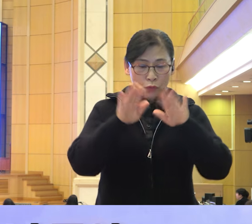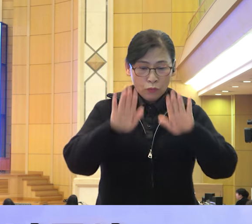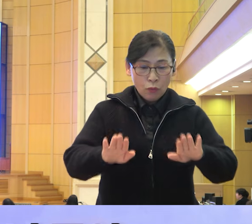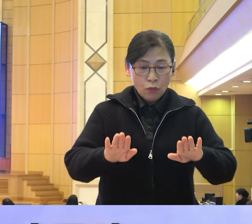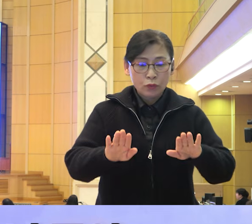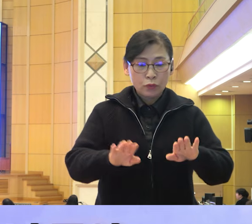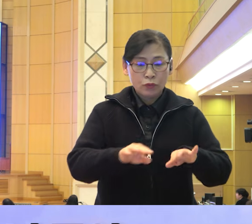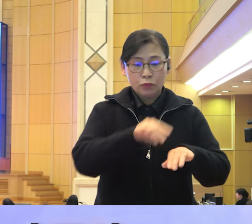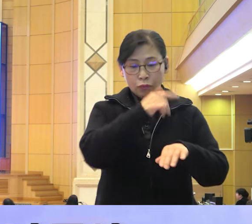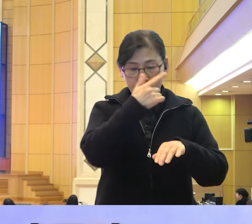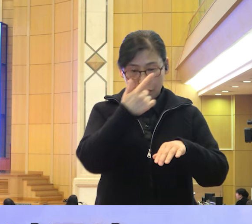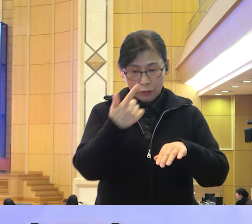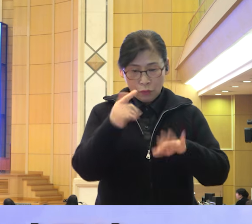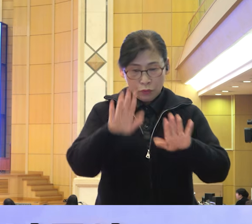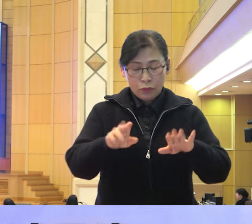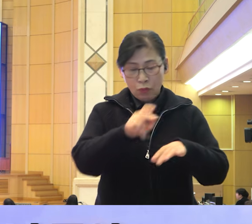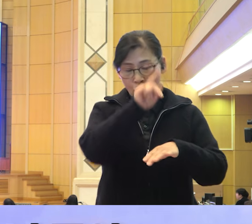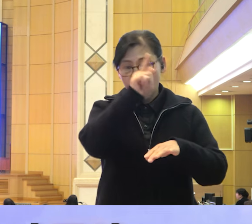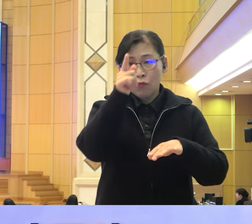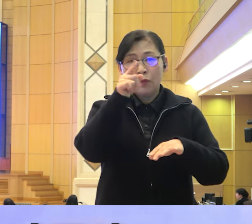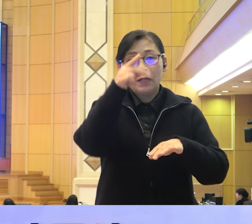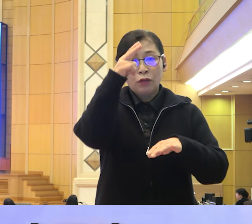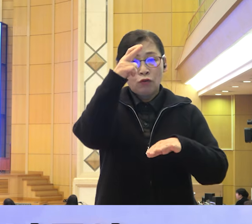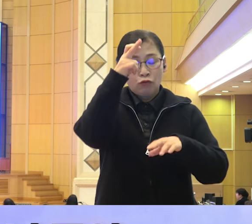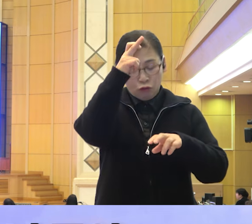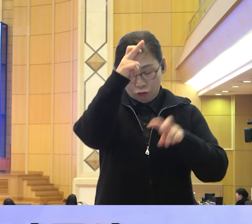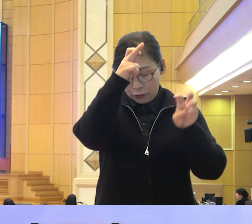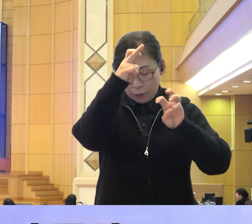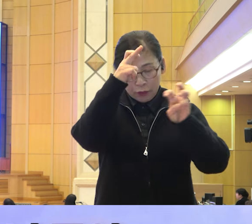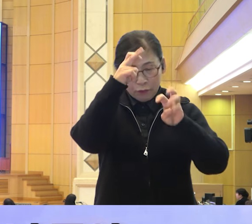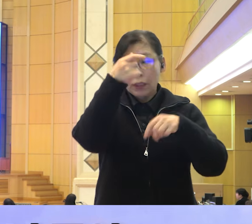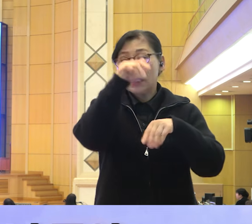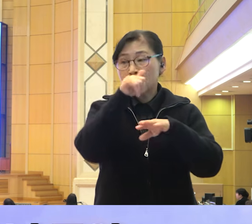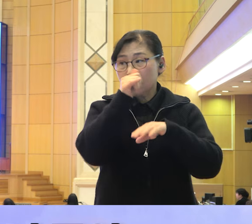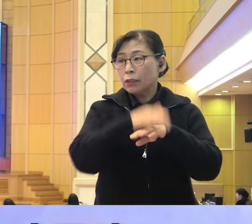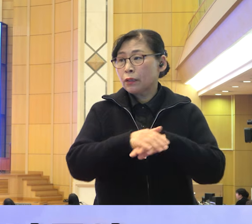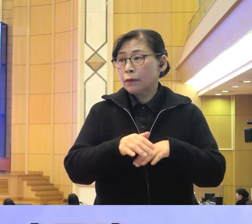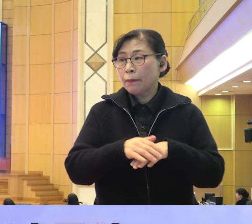중급 성경 교육이 있습니다. 오늘 새로 나오신 분